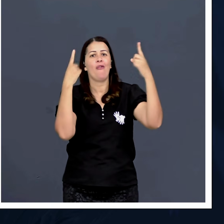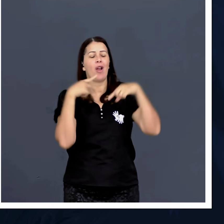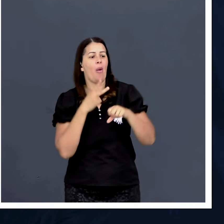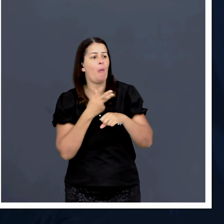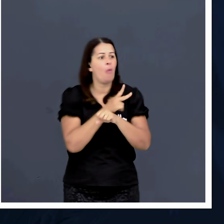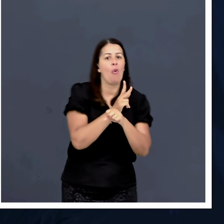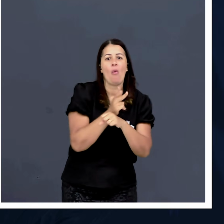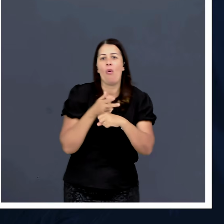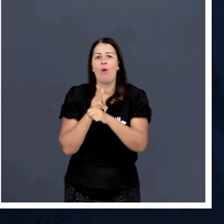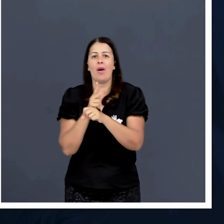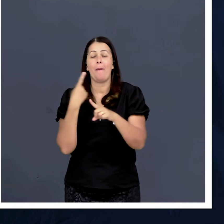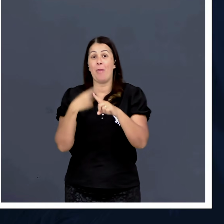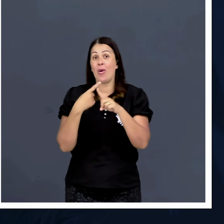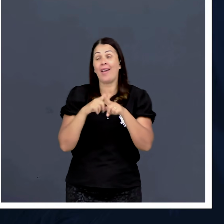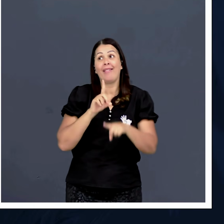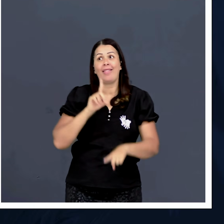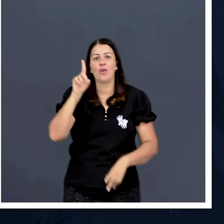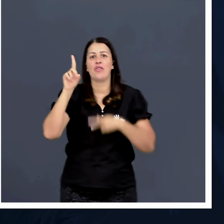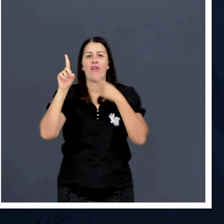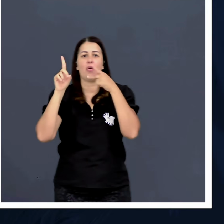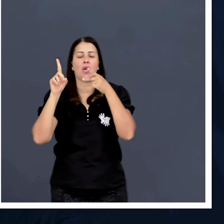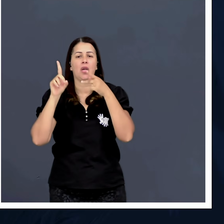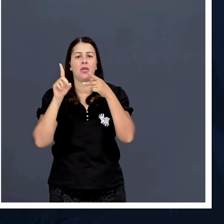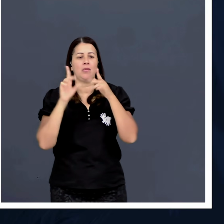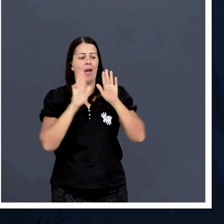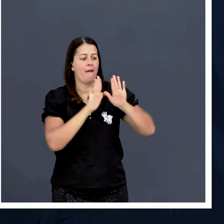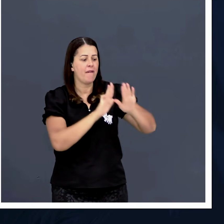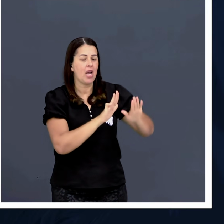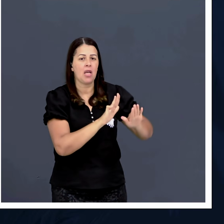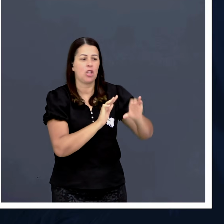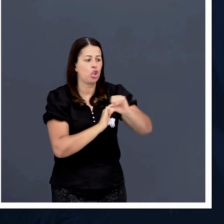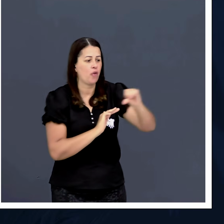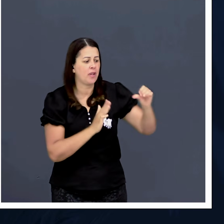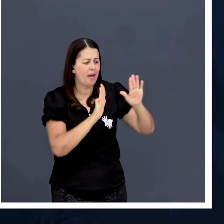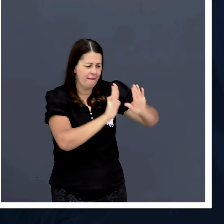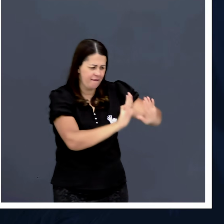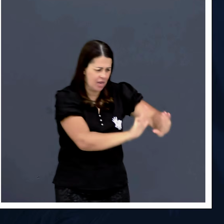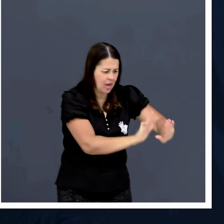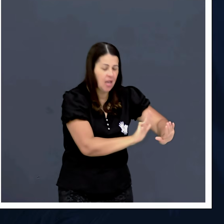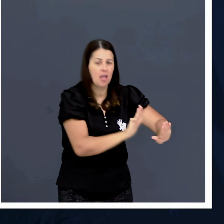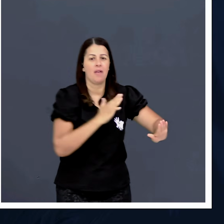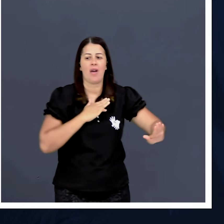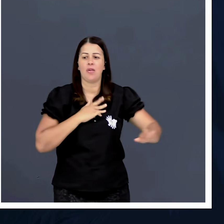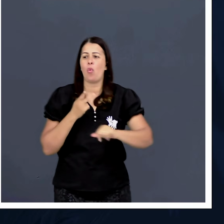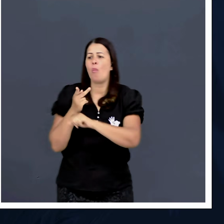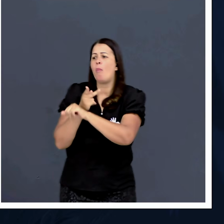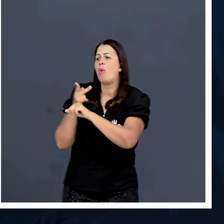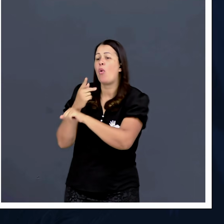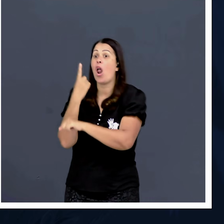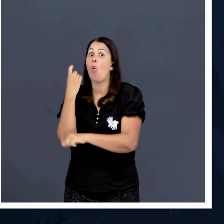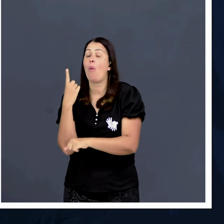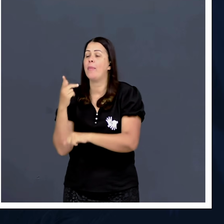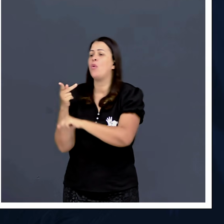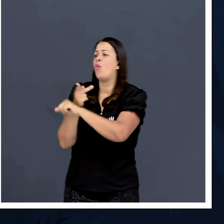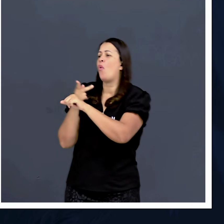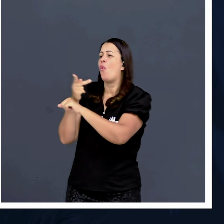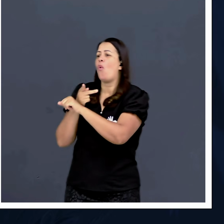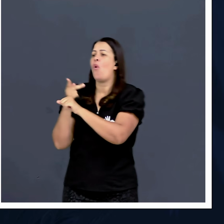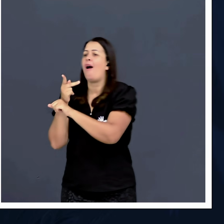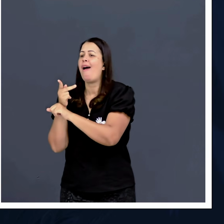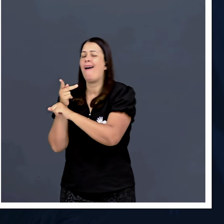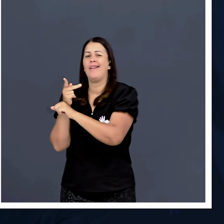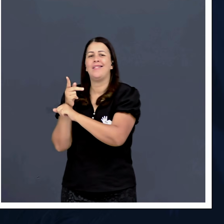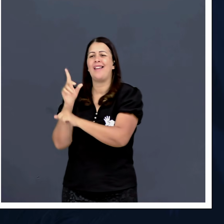nos garante que Ele deixa aqui as 99 que já estão guardadas e vai nos buscar. E, constantemente, aquela que